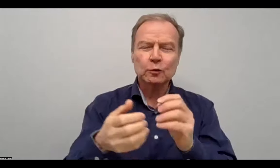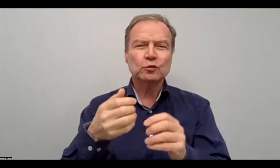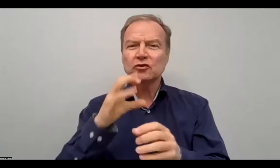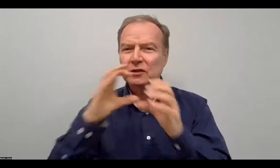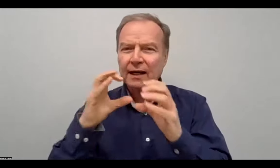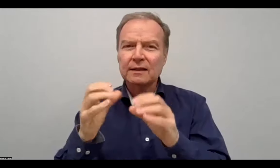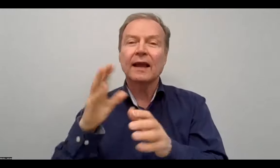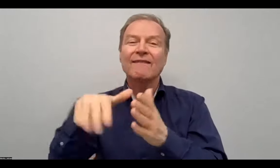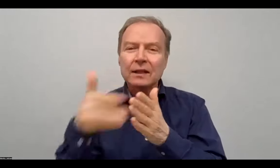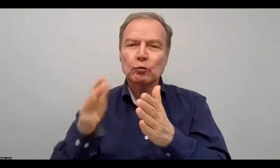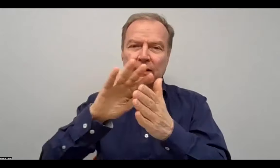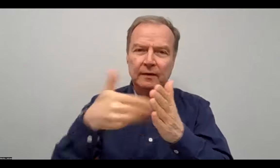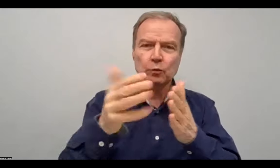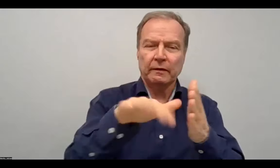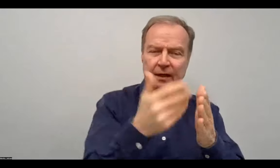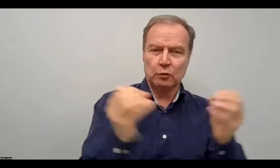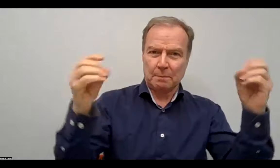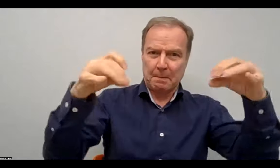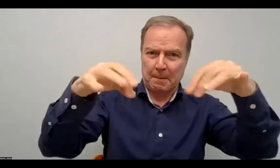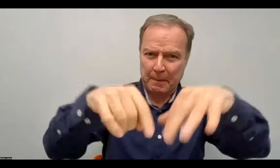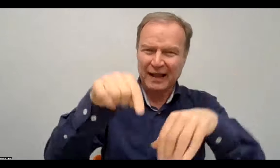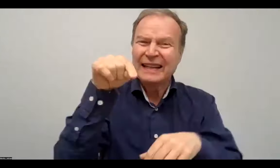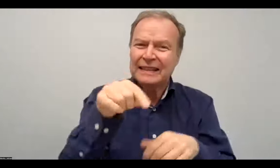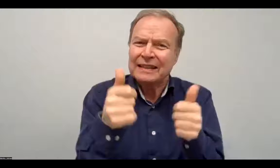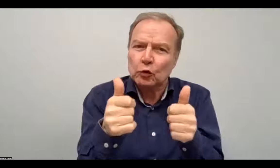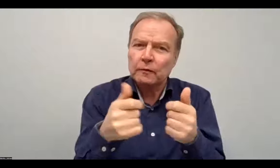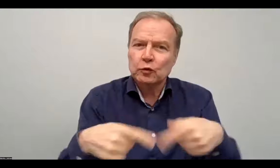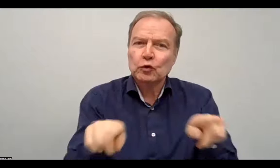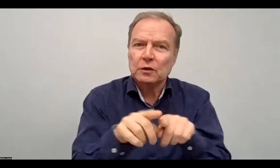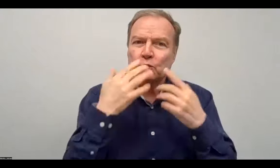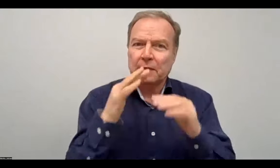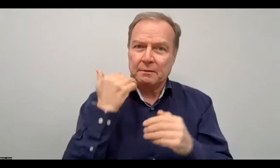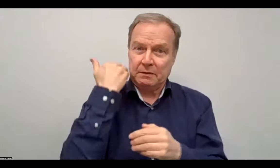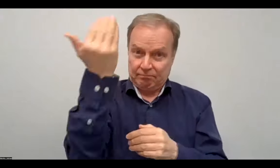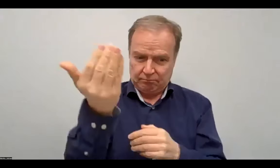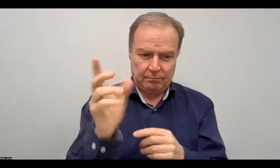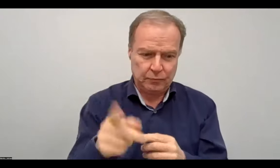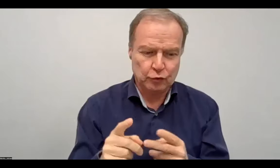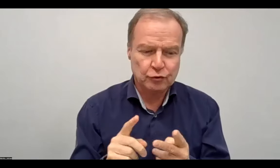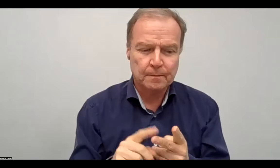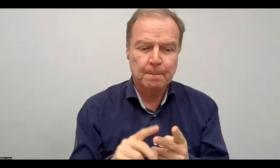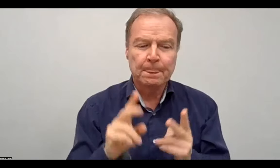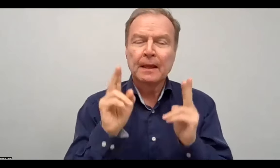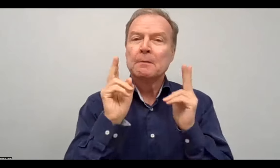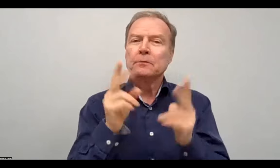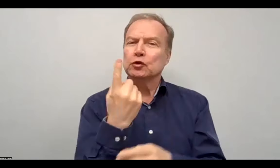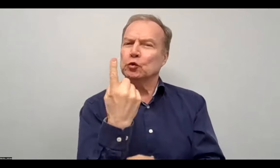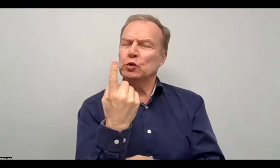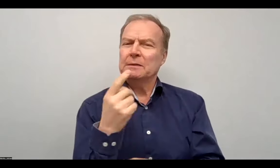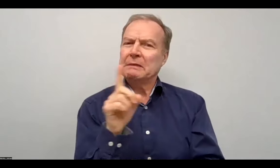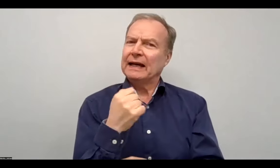tavalla niin kun, voitaisiin saada esimerkiksi viittomakieli näihin erilaisiin